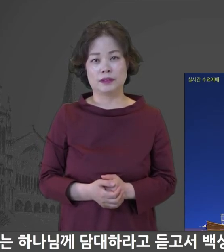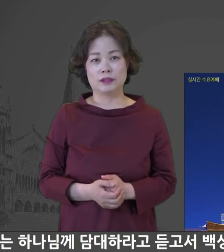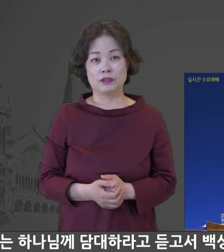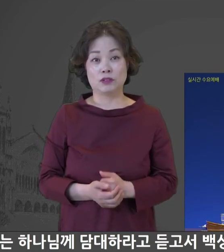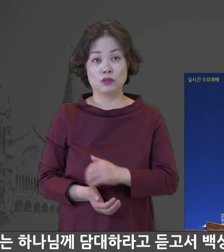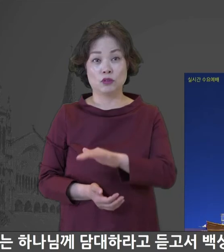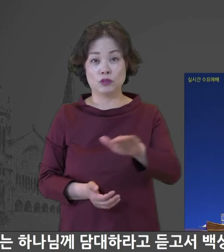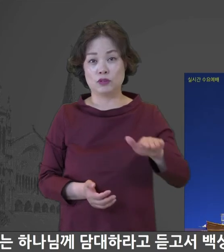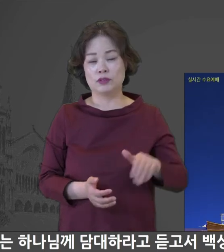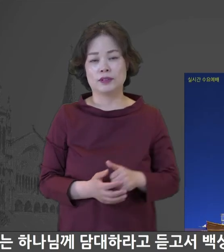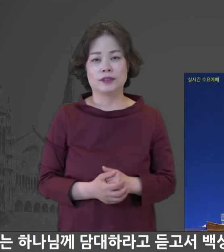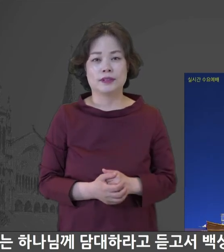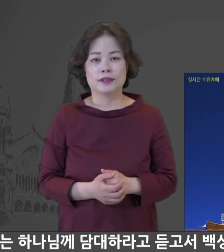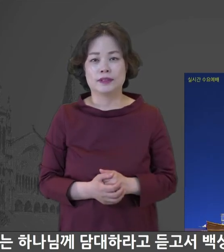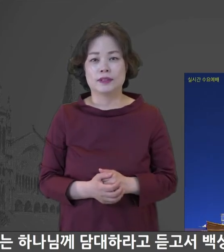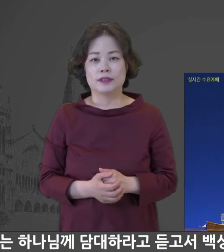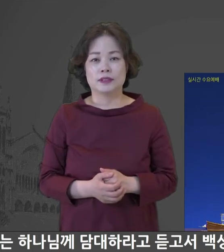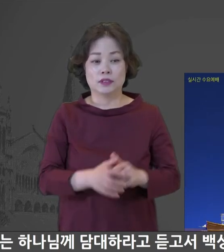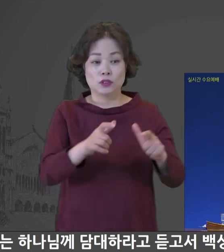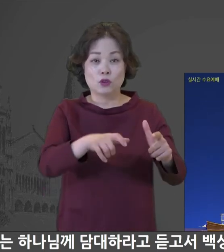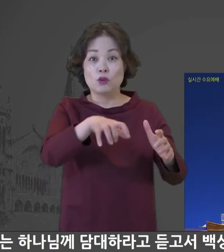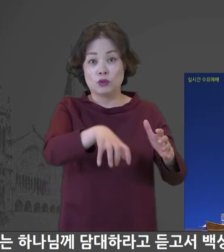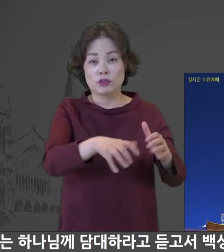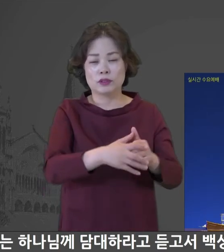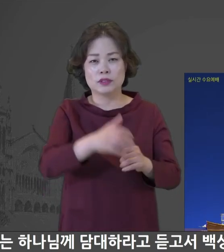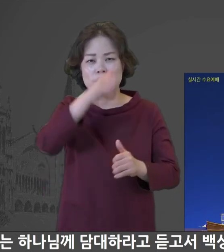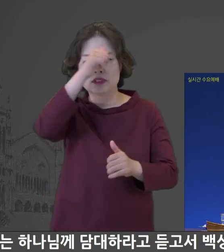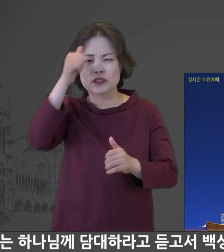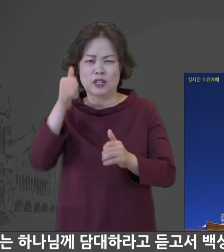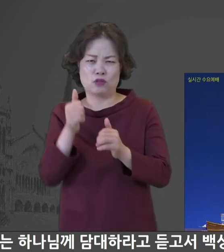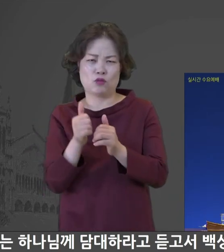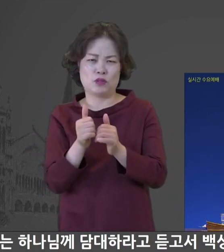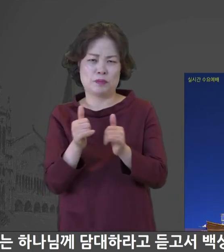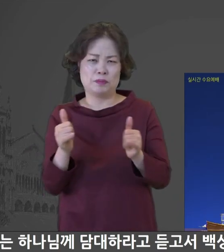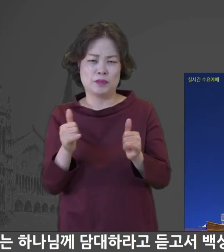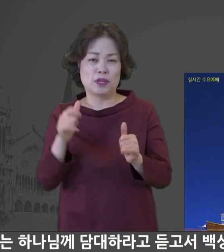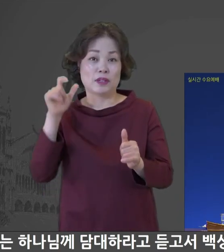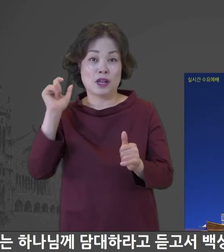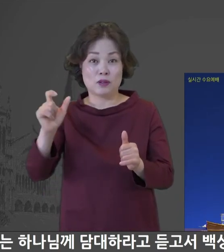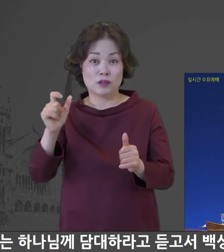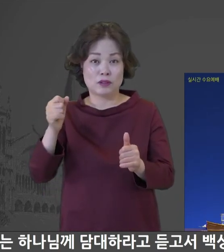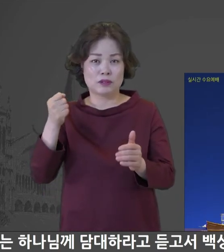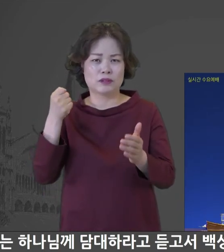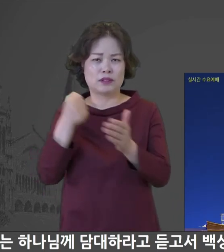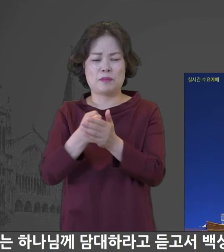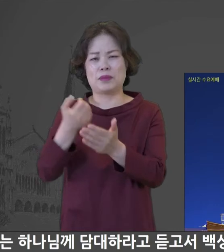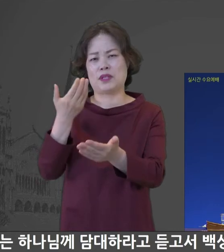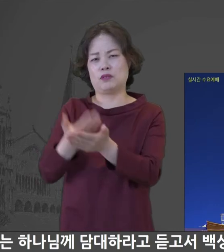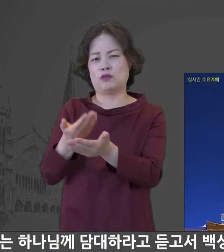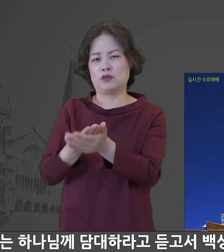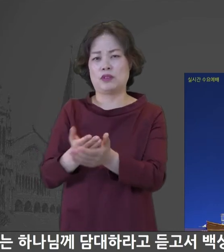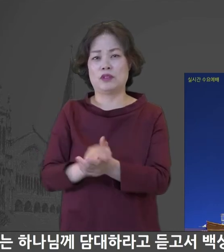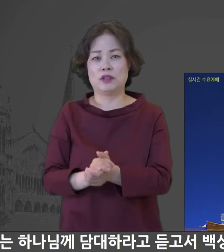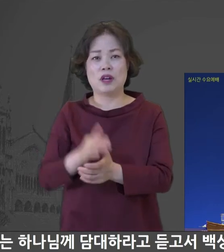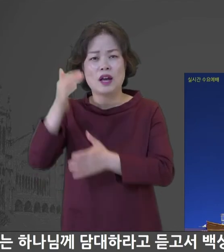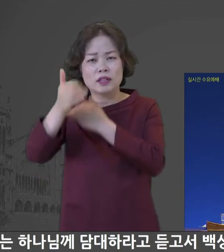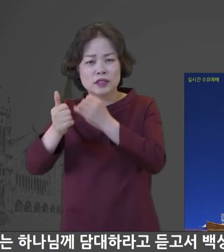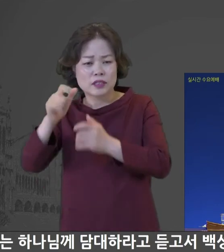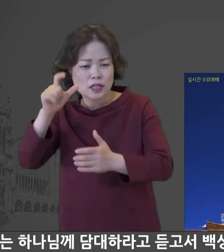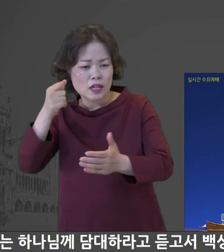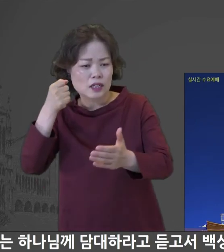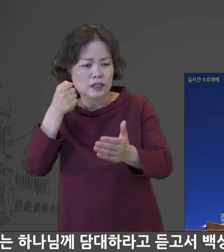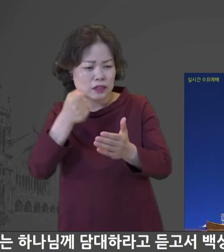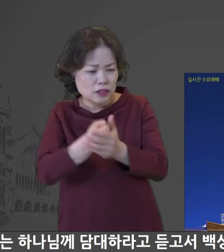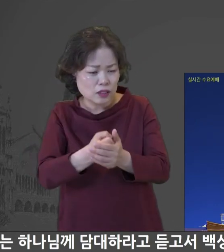또 우리 교부에서 우리 장로님에게 강하고 담대하소서. 하나님도 강하고